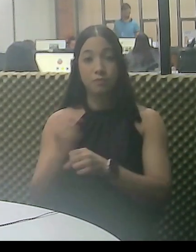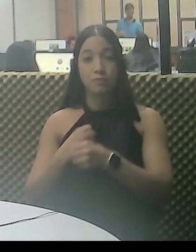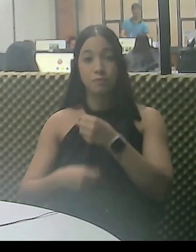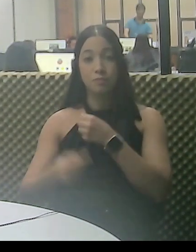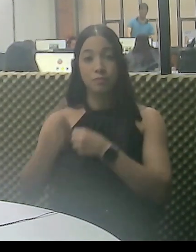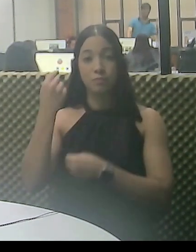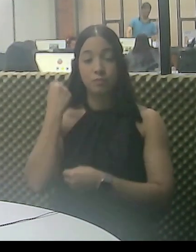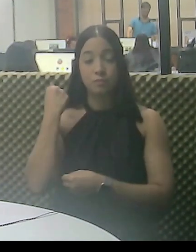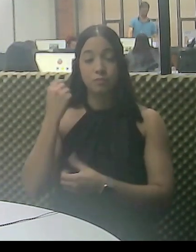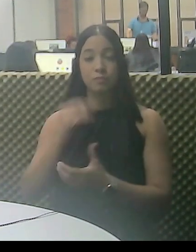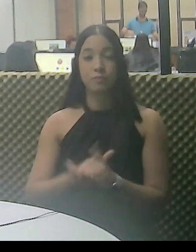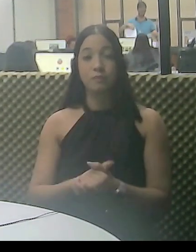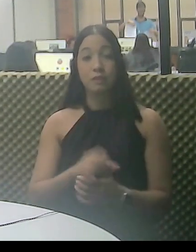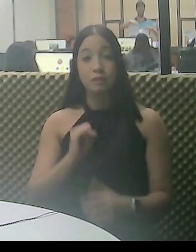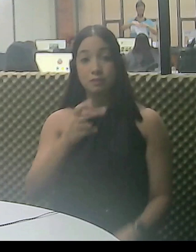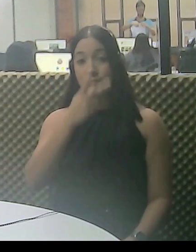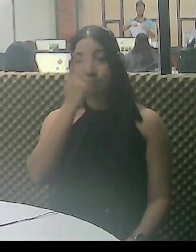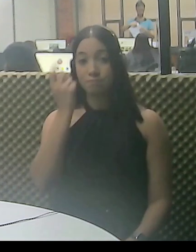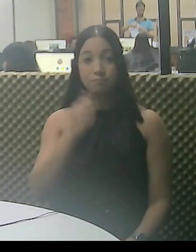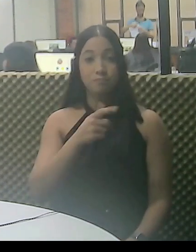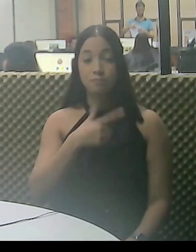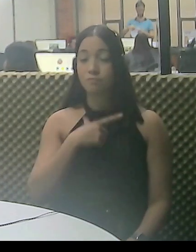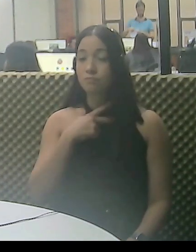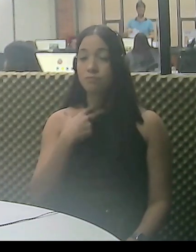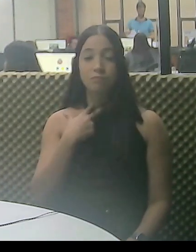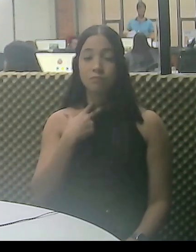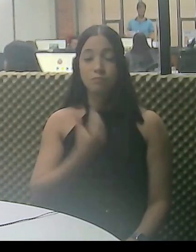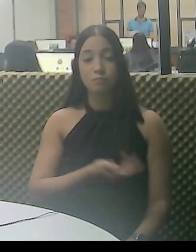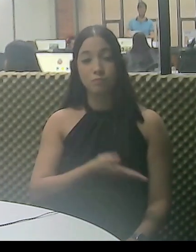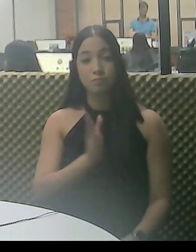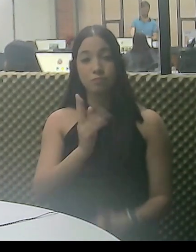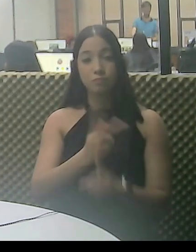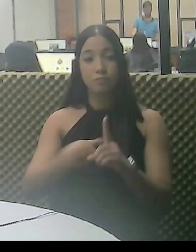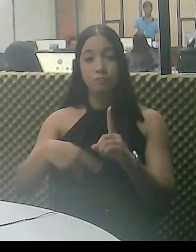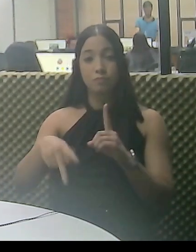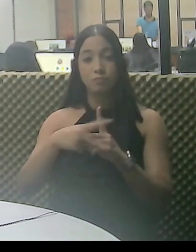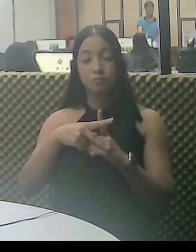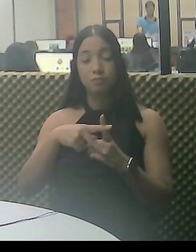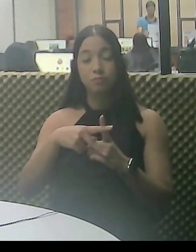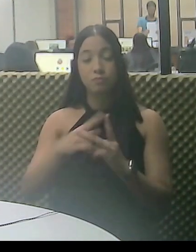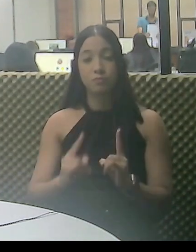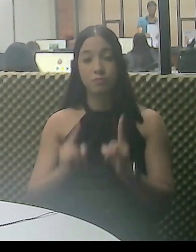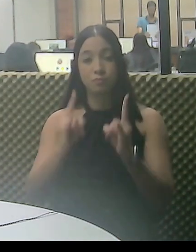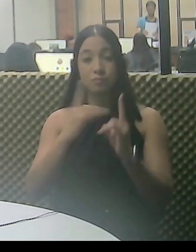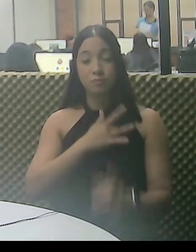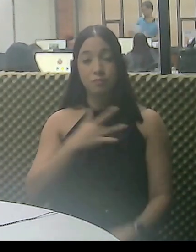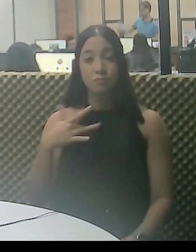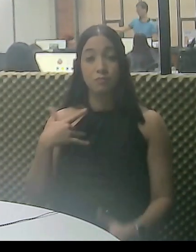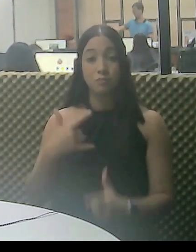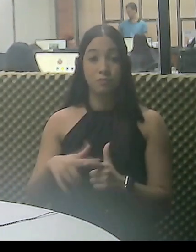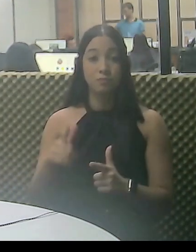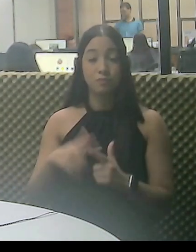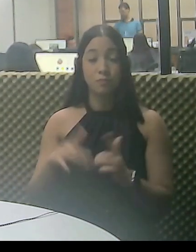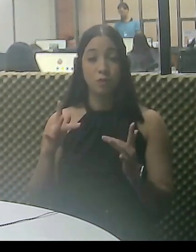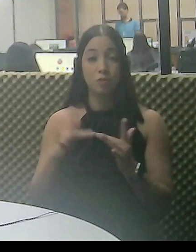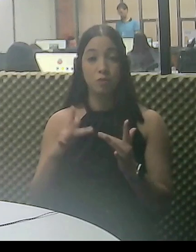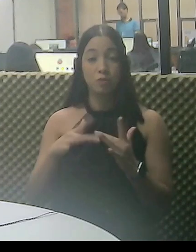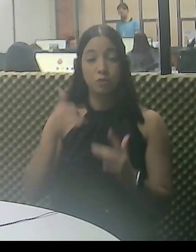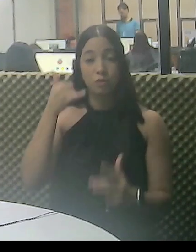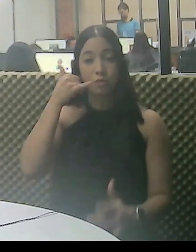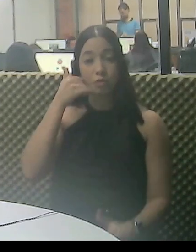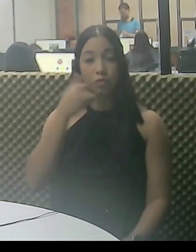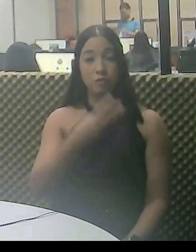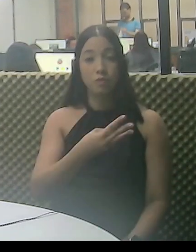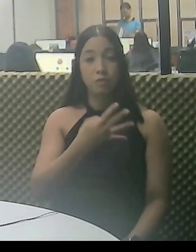último ano. Se a pessoa não puder comparecer até a sede do IPREMO por razões de saúde, é necessário entrar em contato pelo